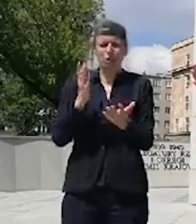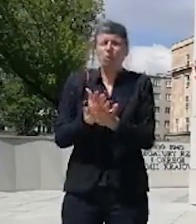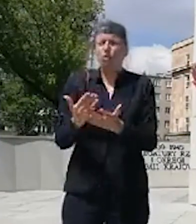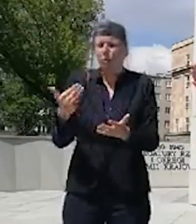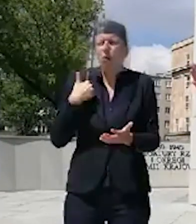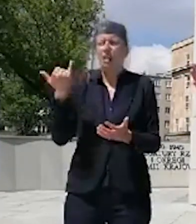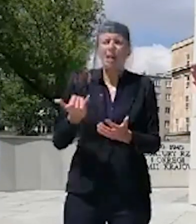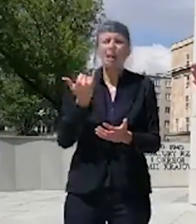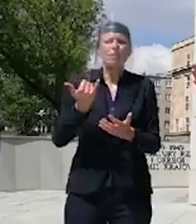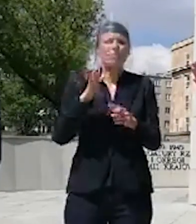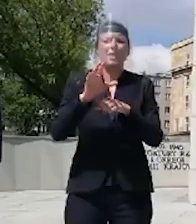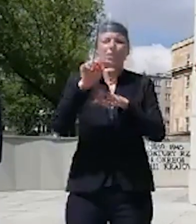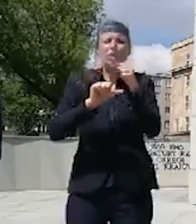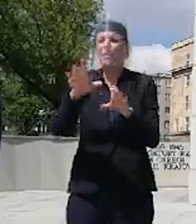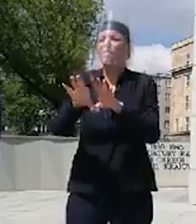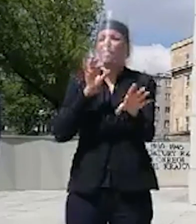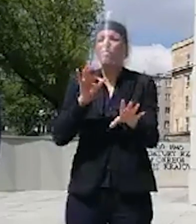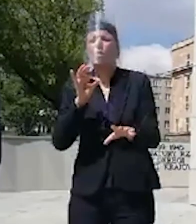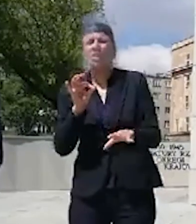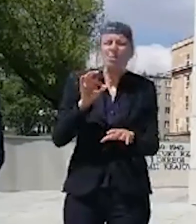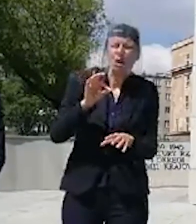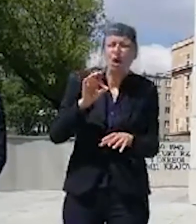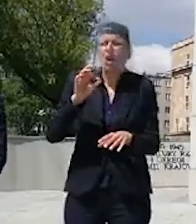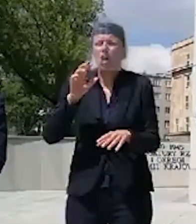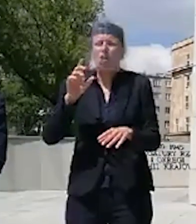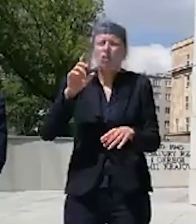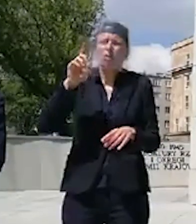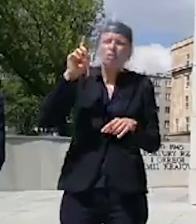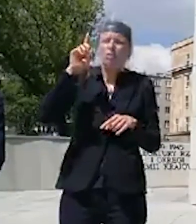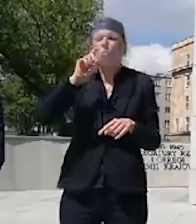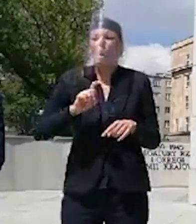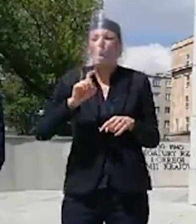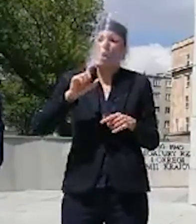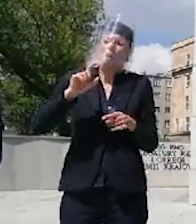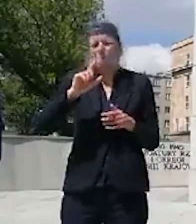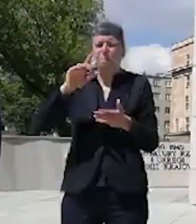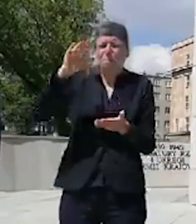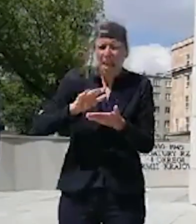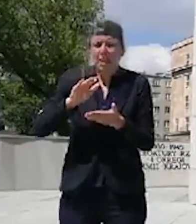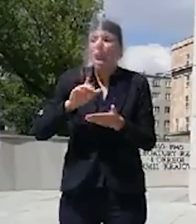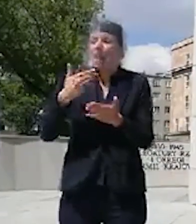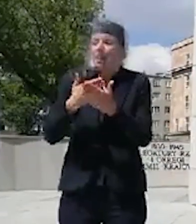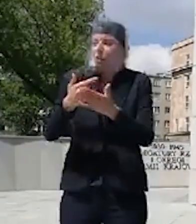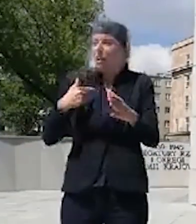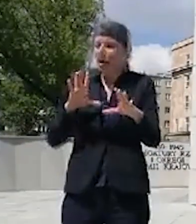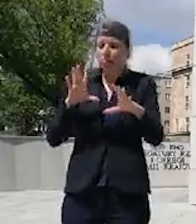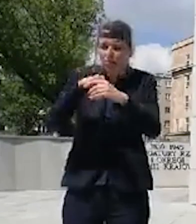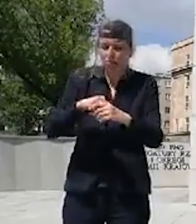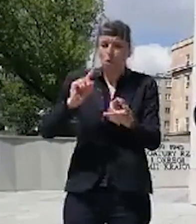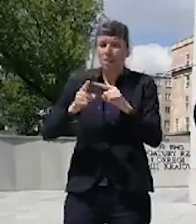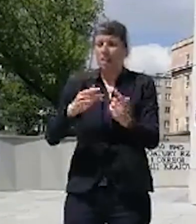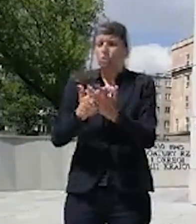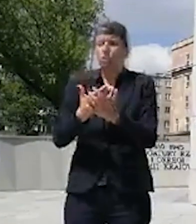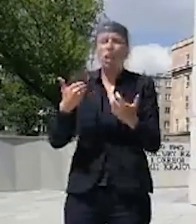dość i dlatego poszedłem do polityki. Wreszcie czas na wybory, w których będę mógł zagłosować za czymś, a nie przeciwko czemuś. Platforma,